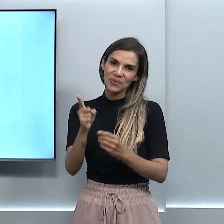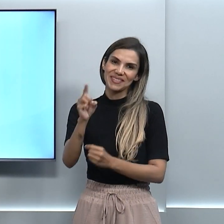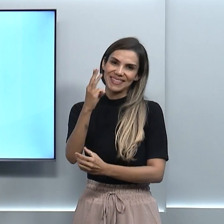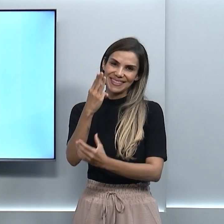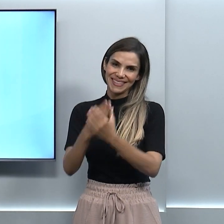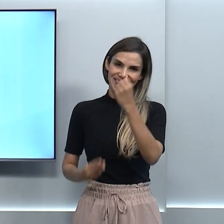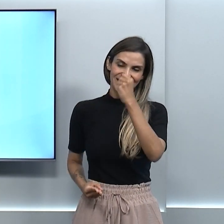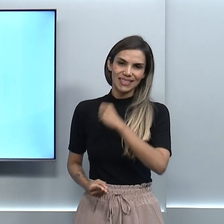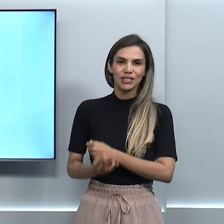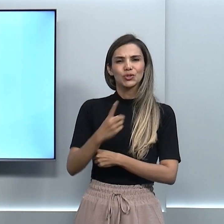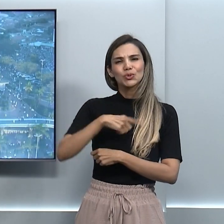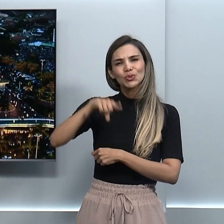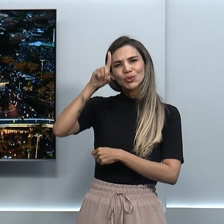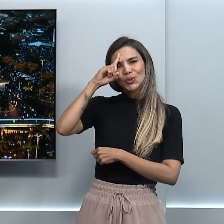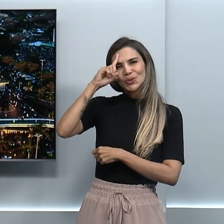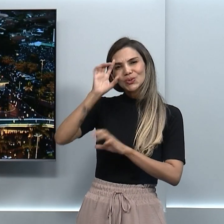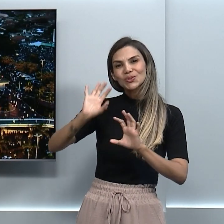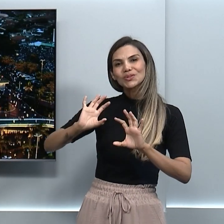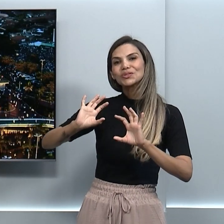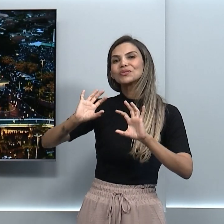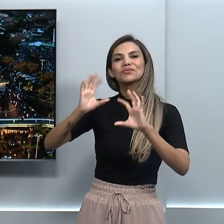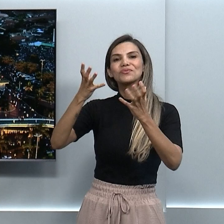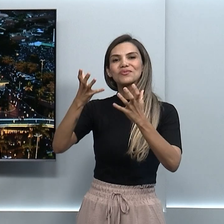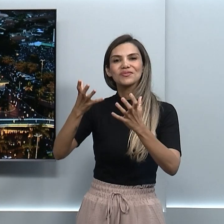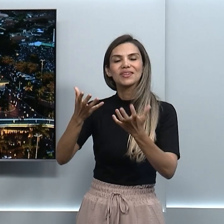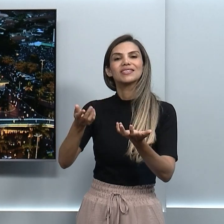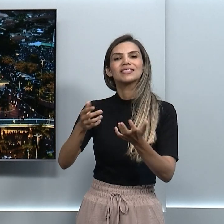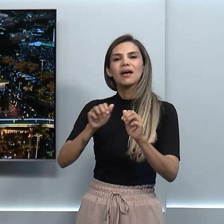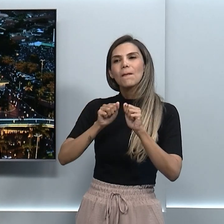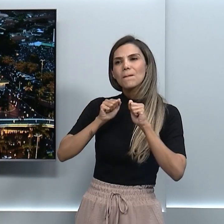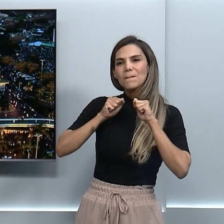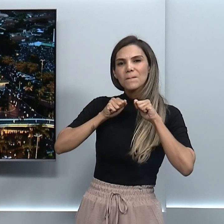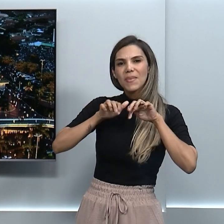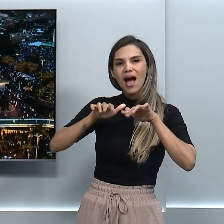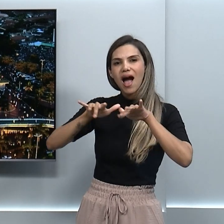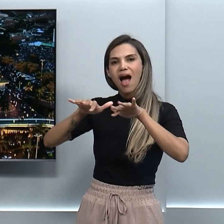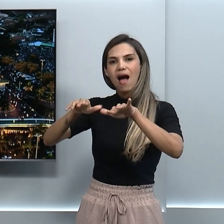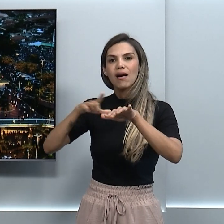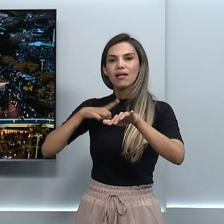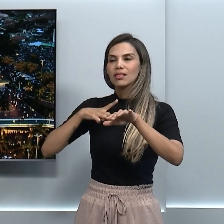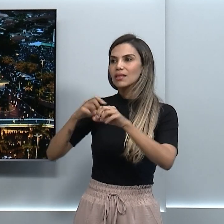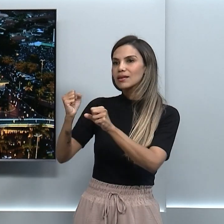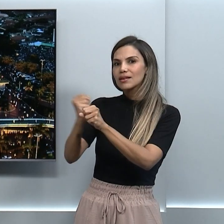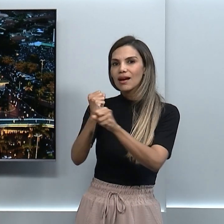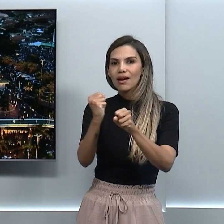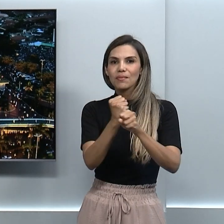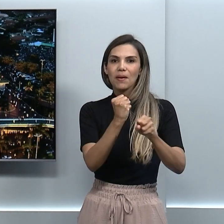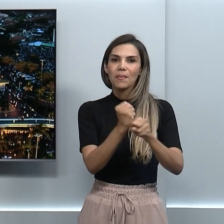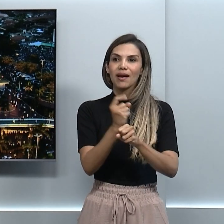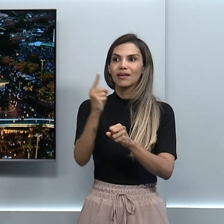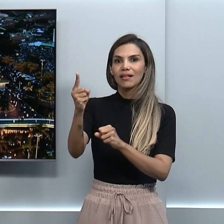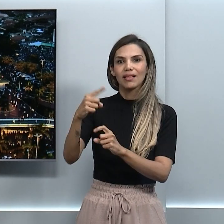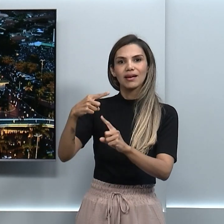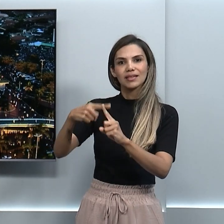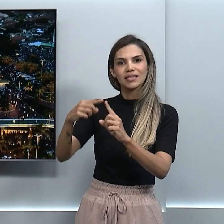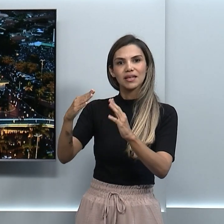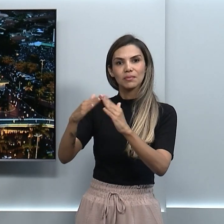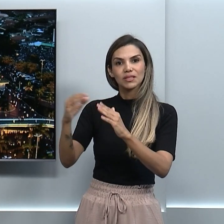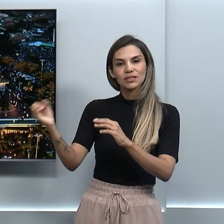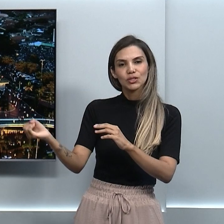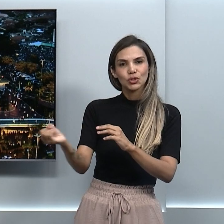Trindade, todos os dias de festa serão realizadas visitas às obras do novo santuário,